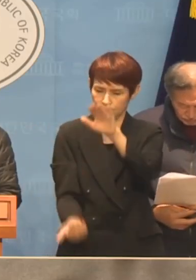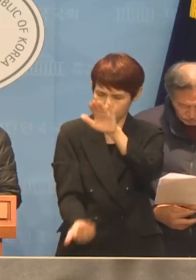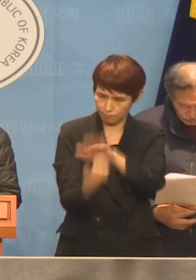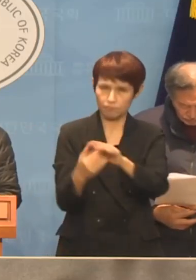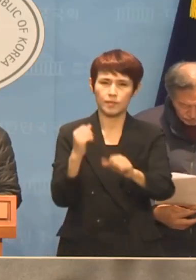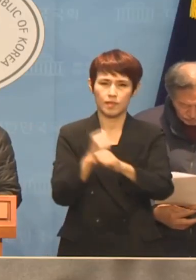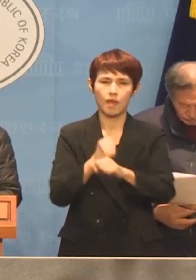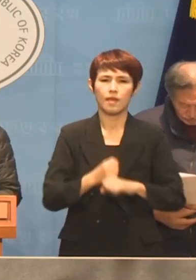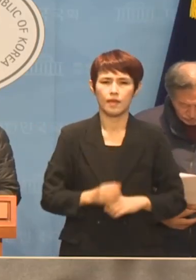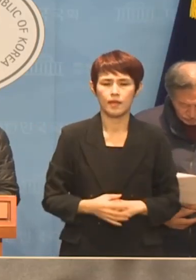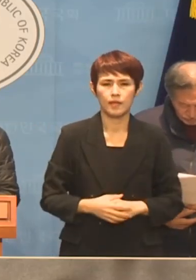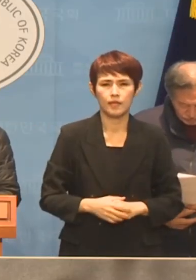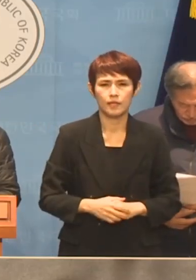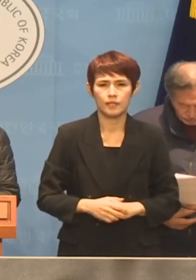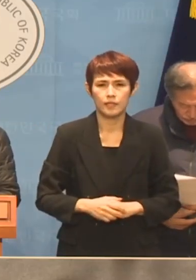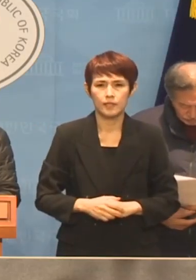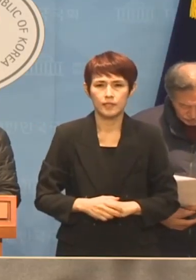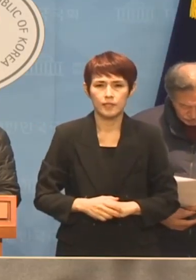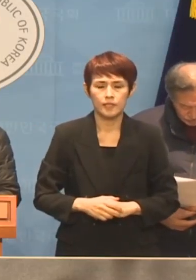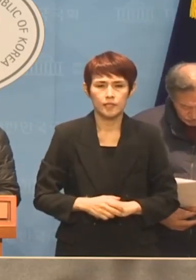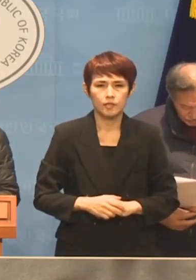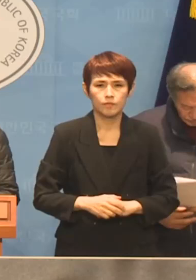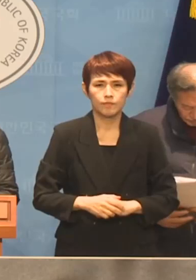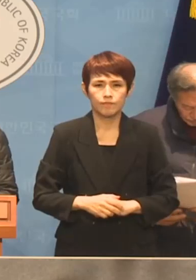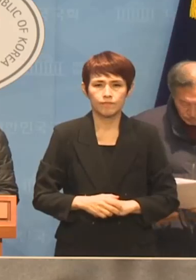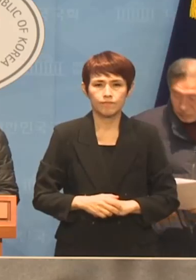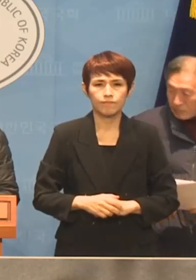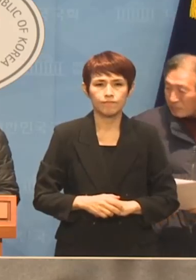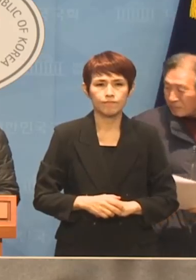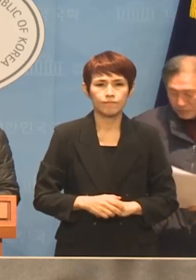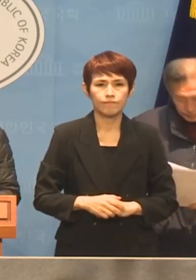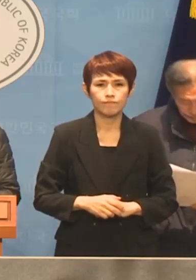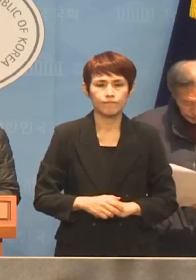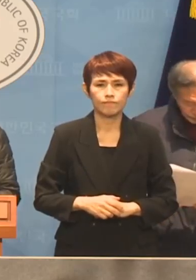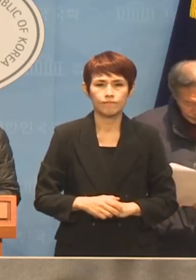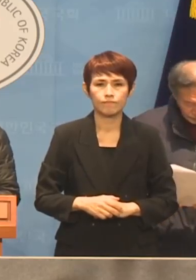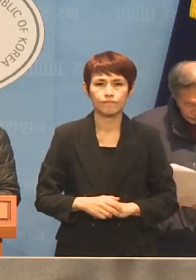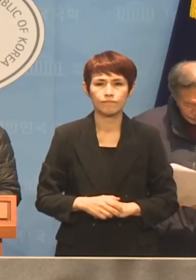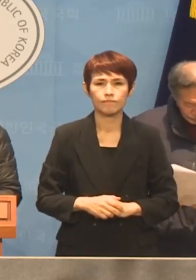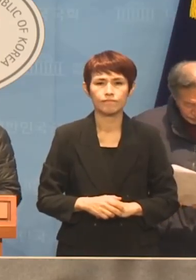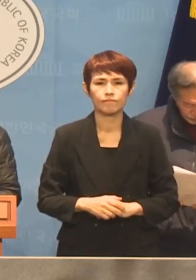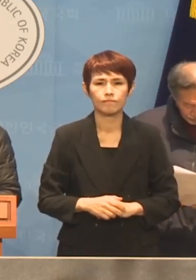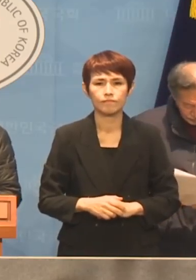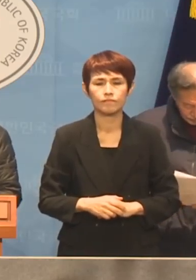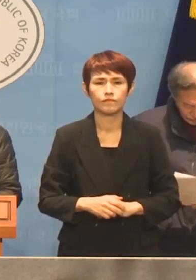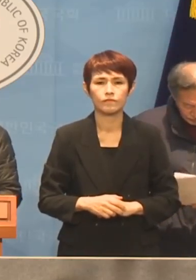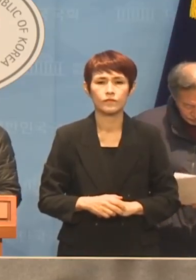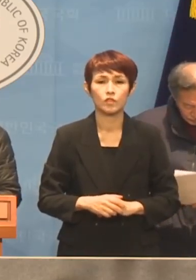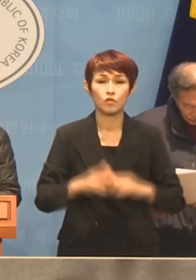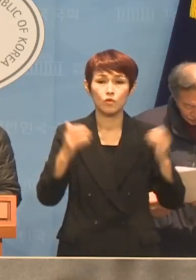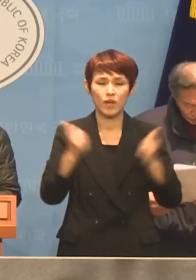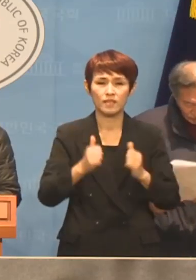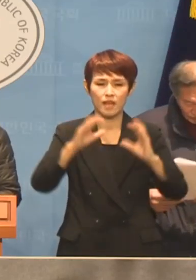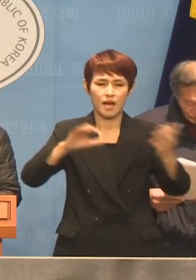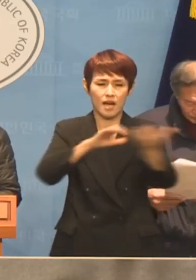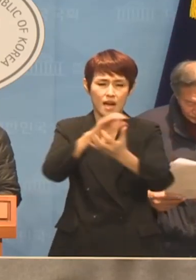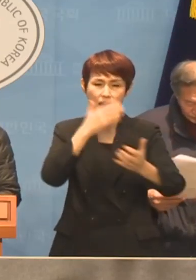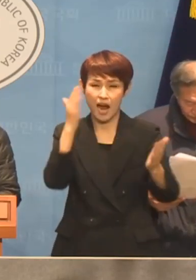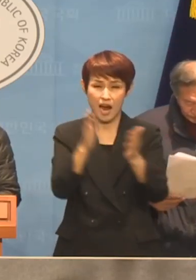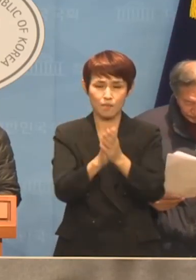것이다. 함께 뒷부분만 따라 외쳐주시면 감사하겠습니다. 하나, 국회는 내란